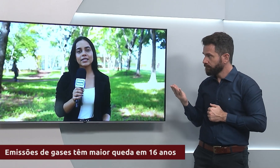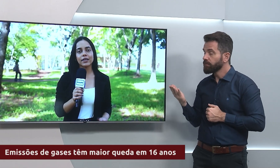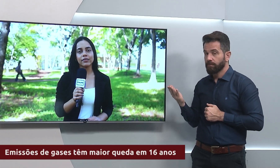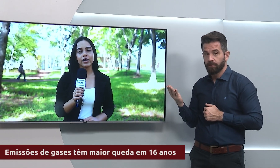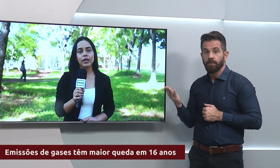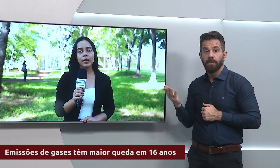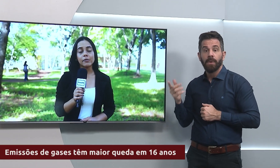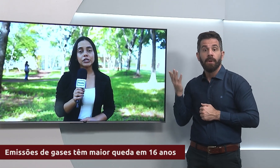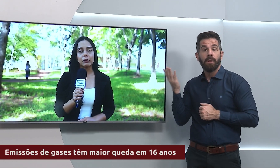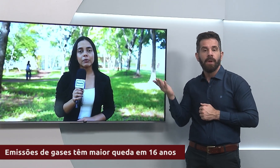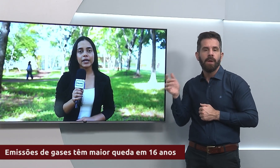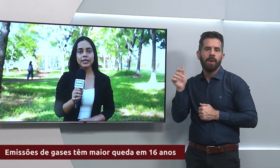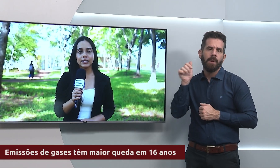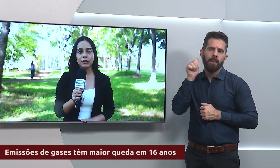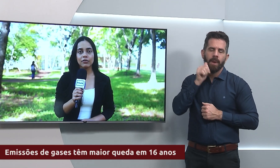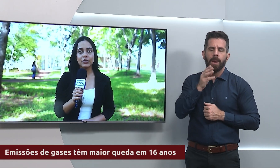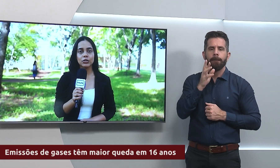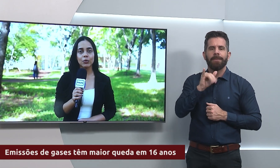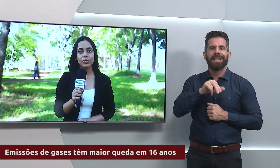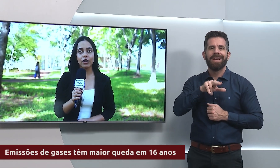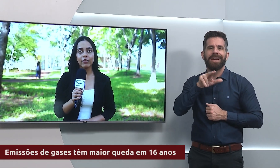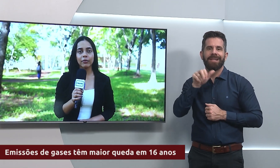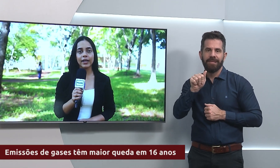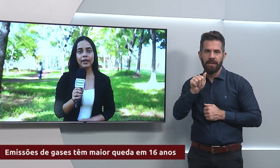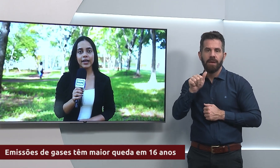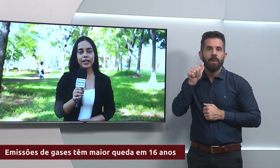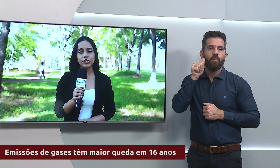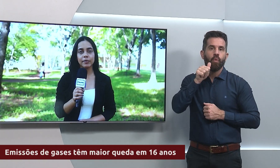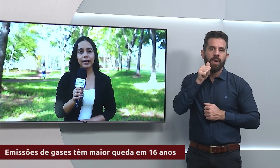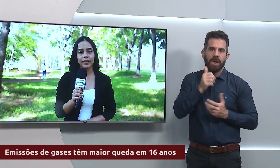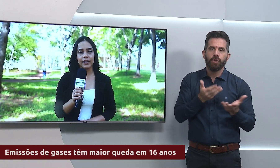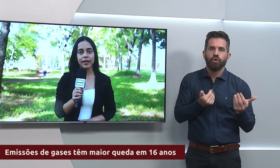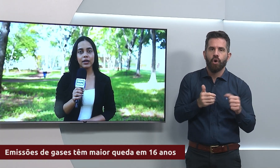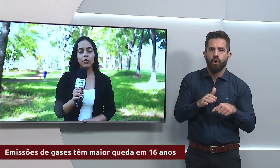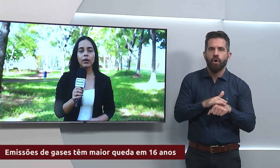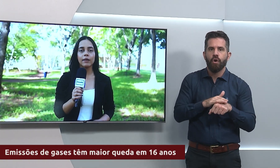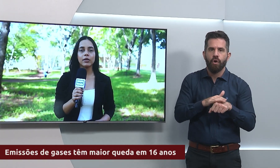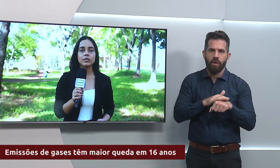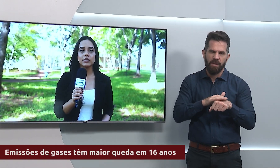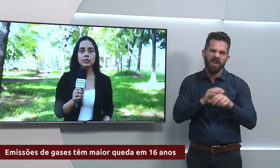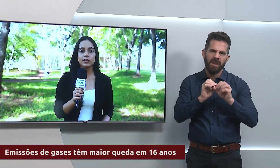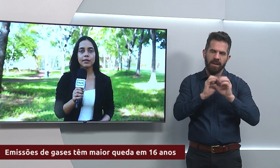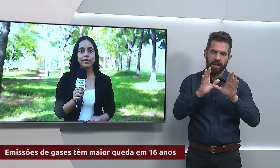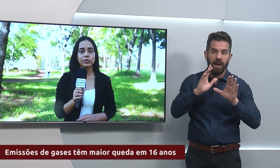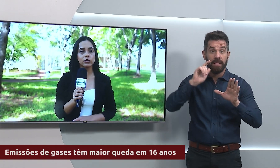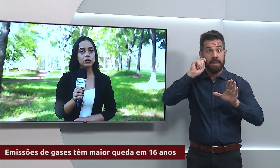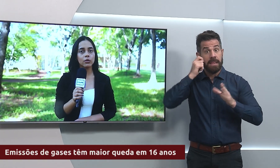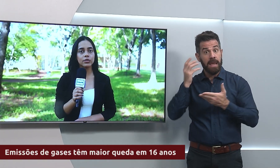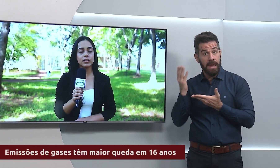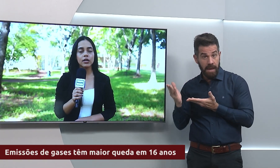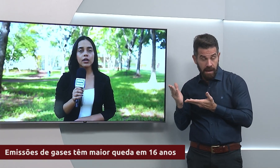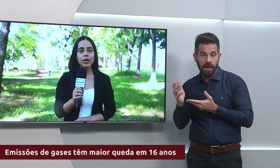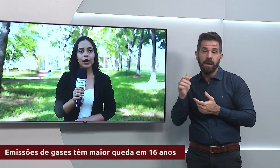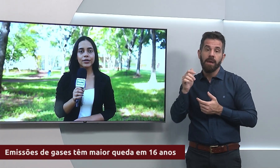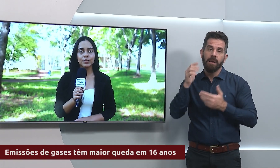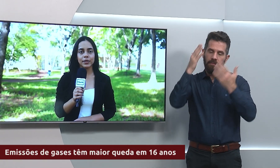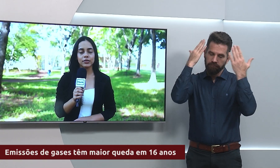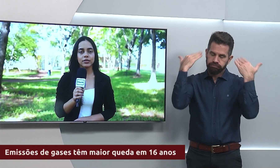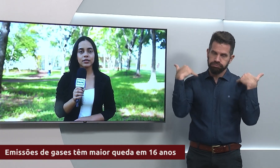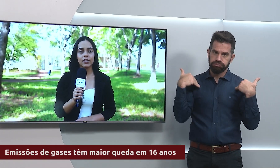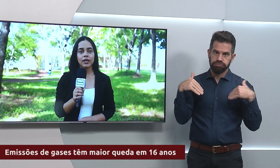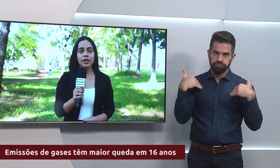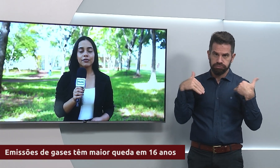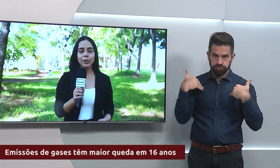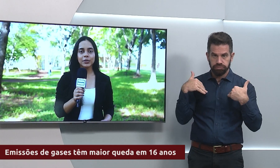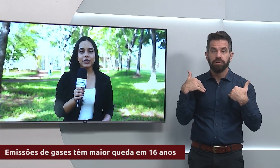me descrever. Me chamo Briana Silva, sou uma jovem mulher negra de pele clara, com cabelos lisos abaixo dos ombros e olhos